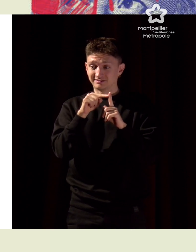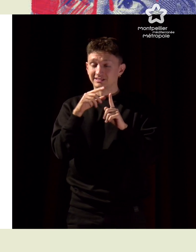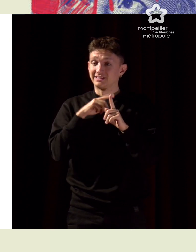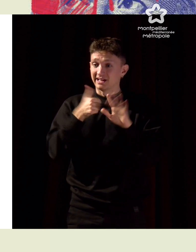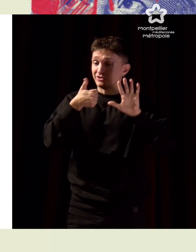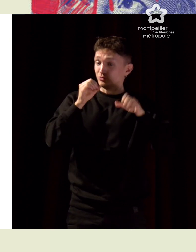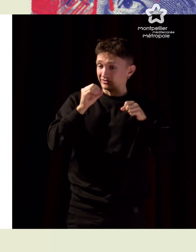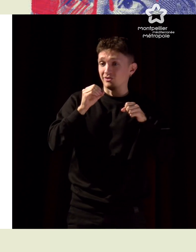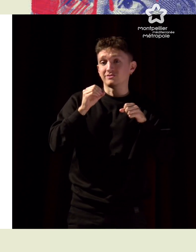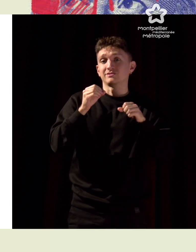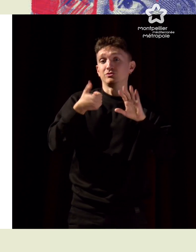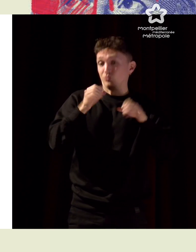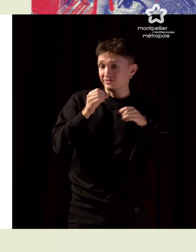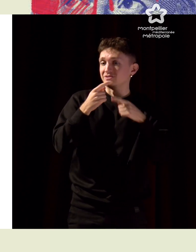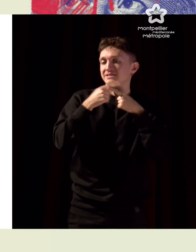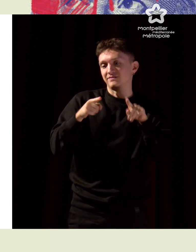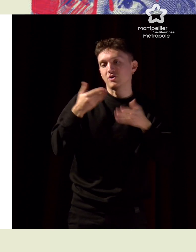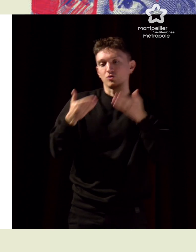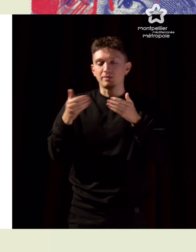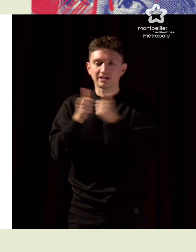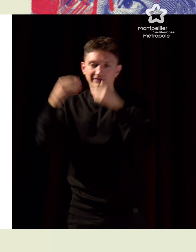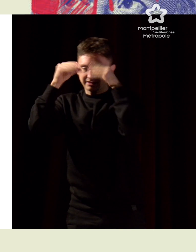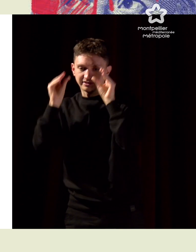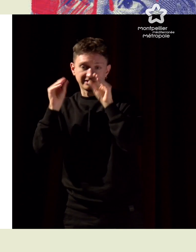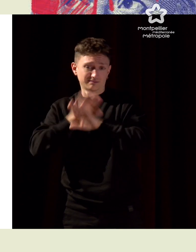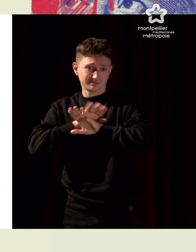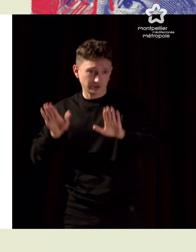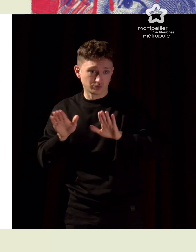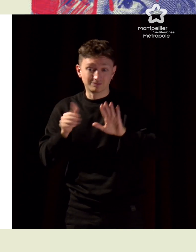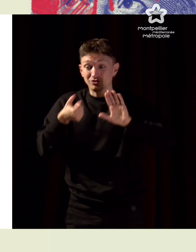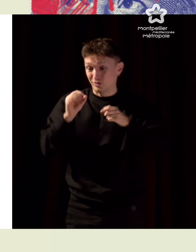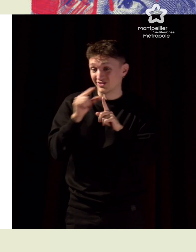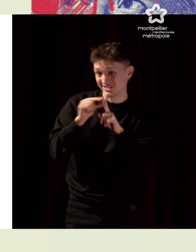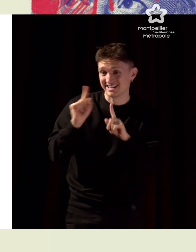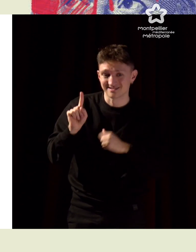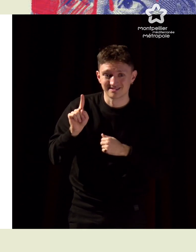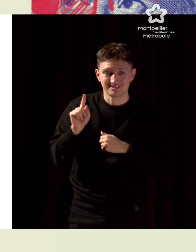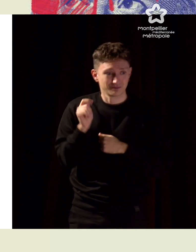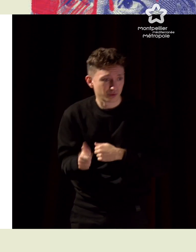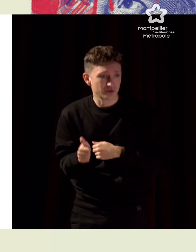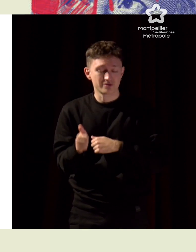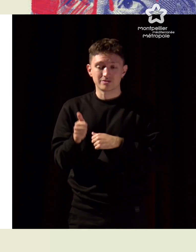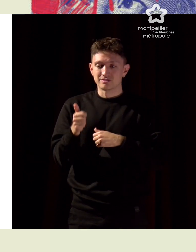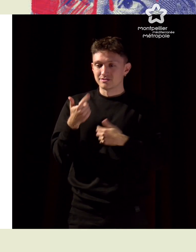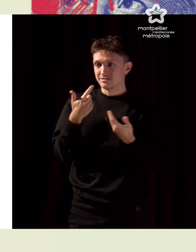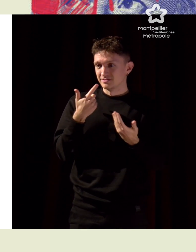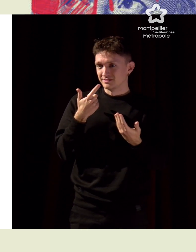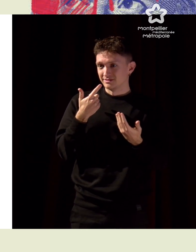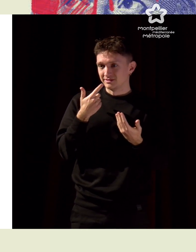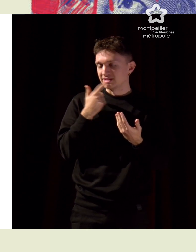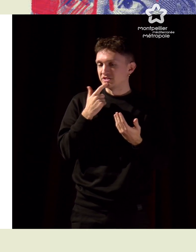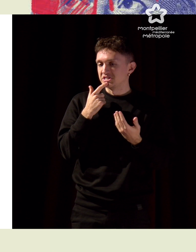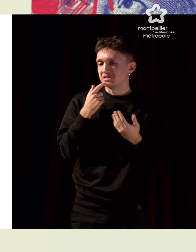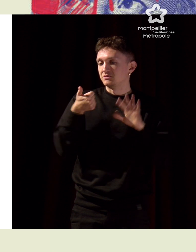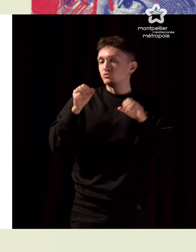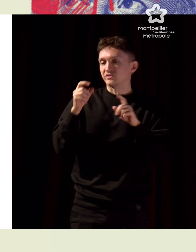sont différents entre un néandertal et un sapiens. C'est-à-dire qu'ils sont différents, c'est-à-dire que systématiquement, ils vont faire